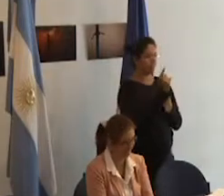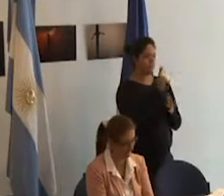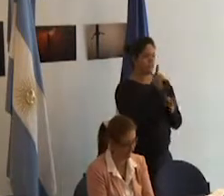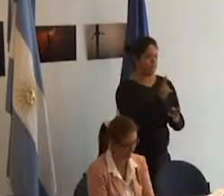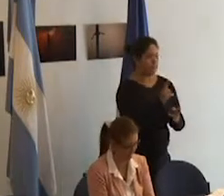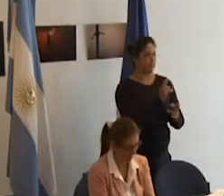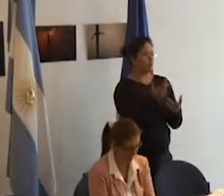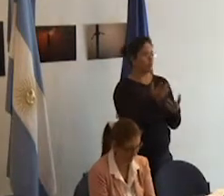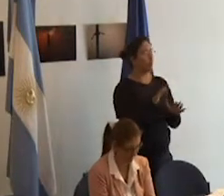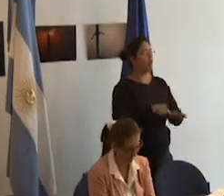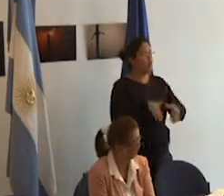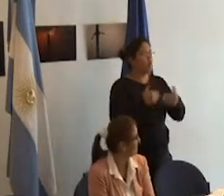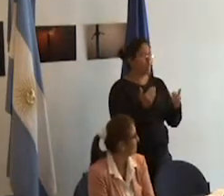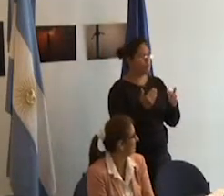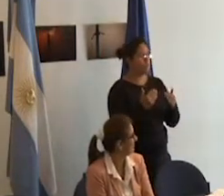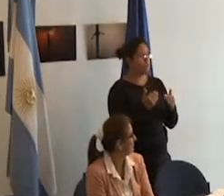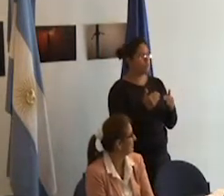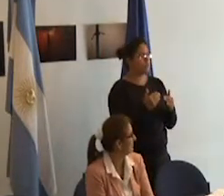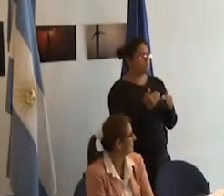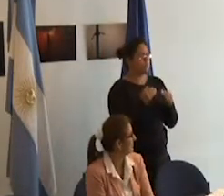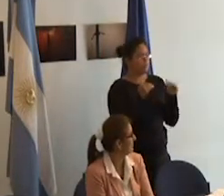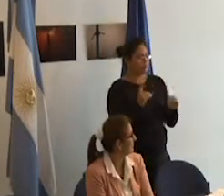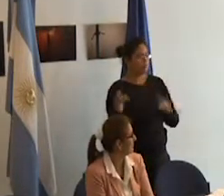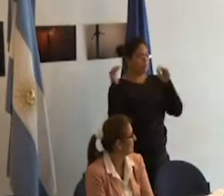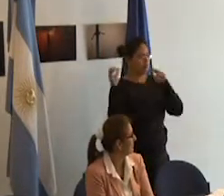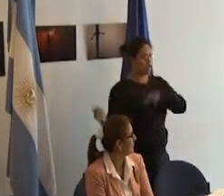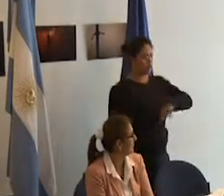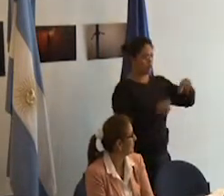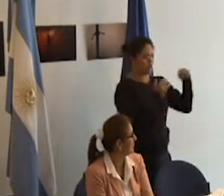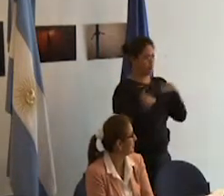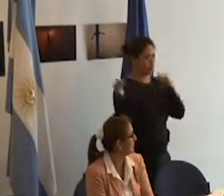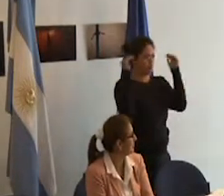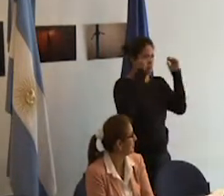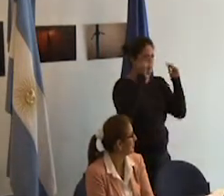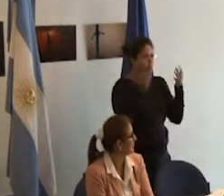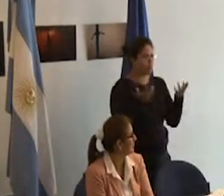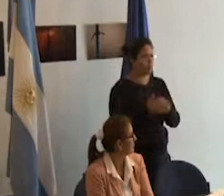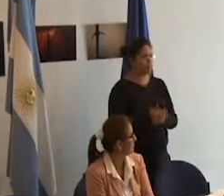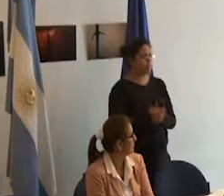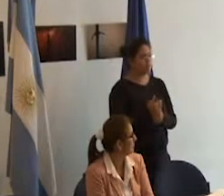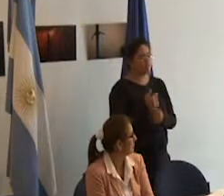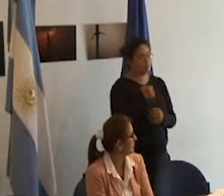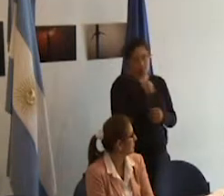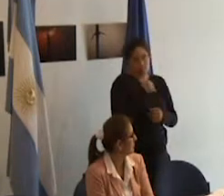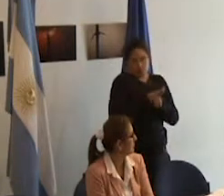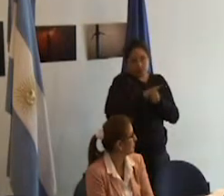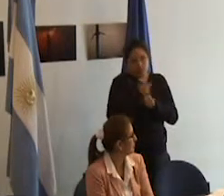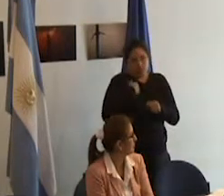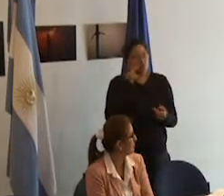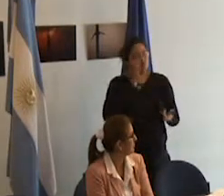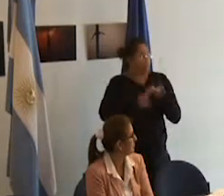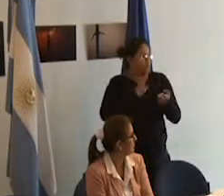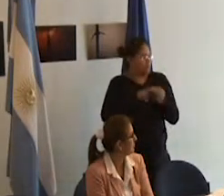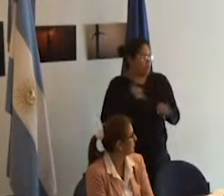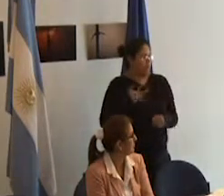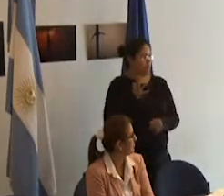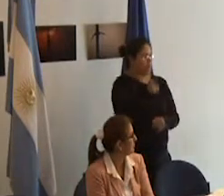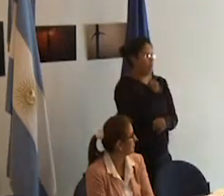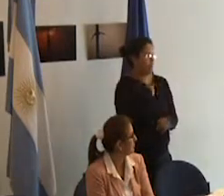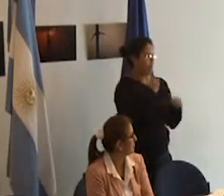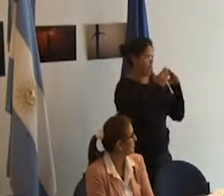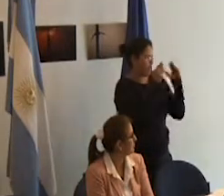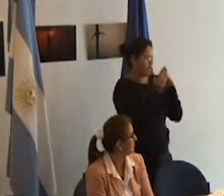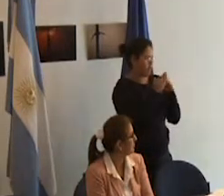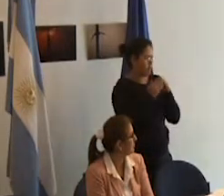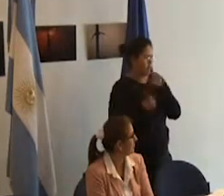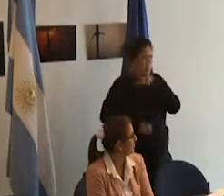¿Cómo en educación superior? Creo que yo voy a referirme al caso que conozco, porque es mi casa,